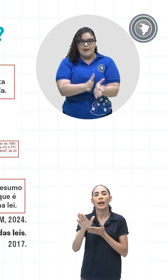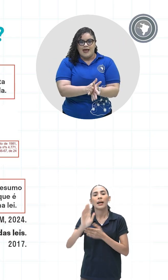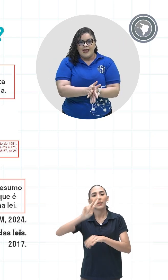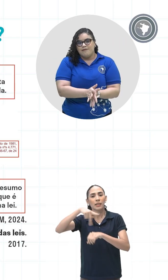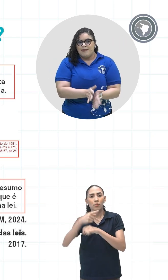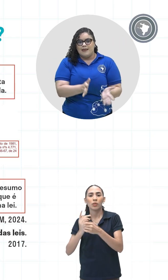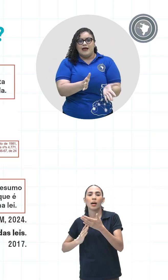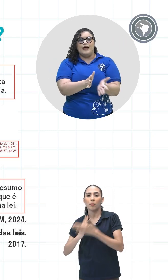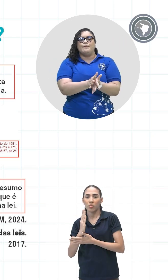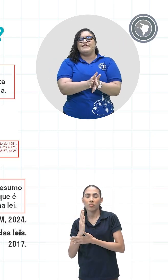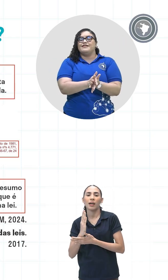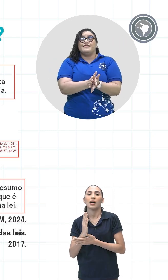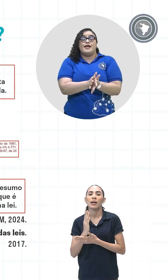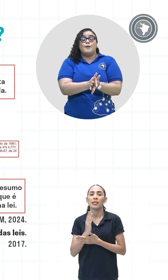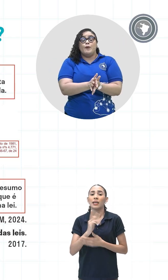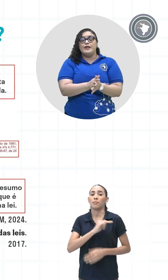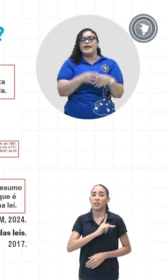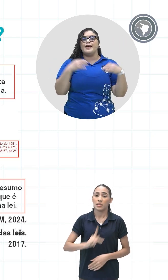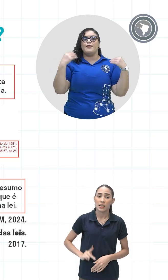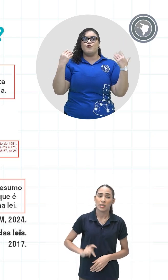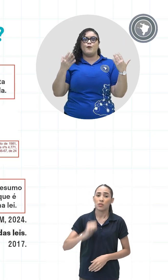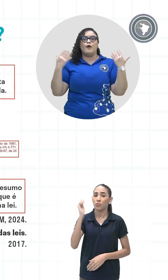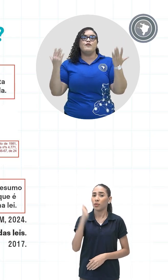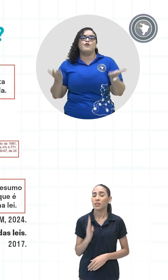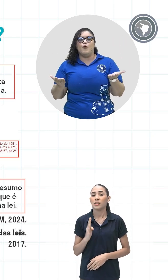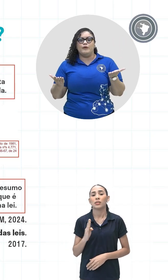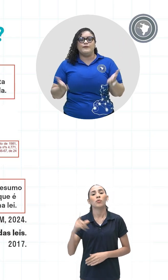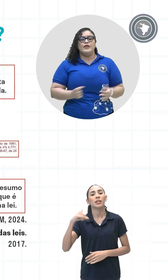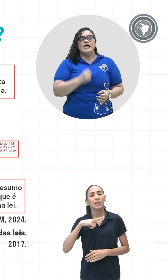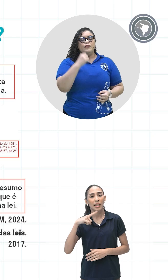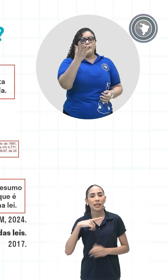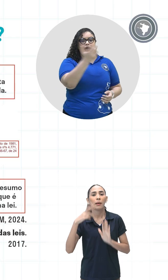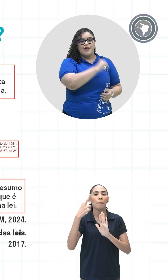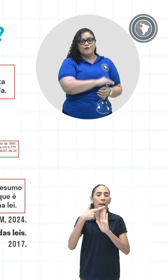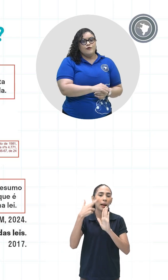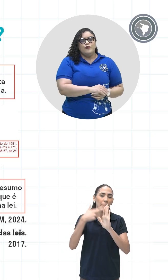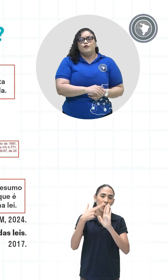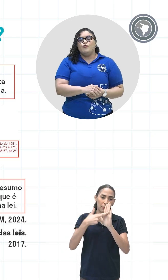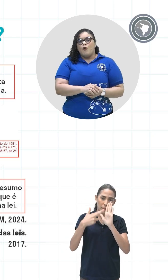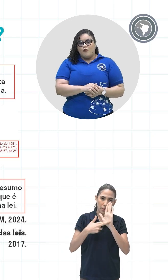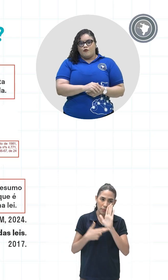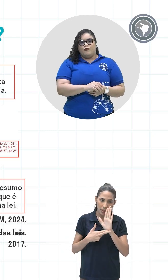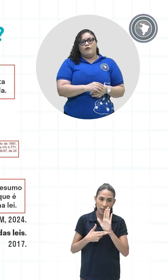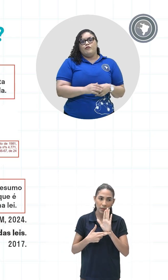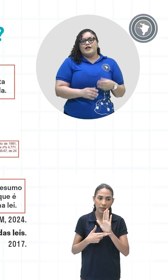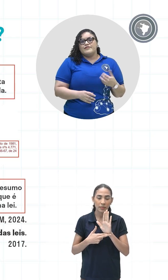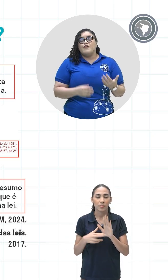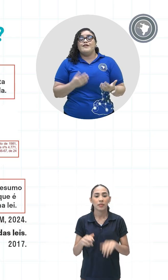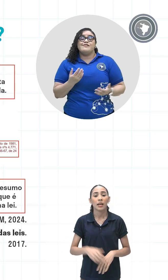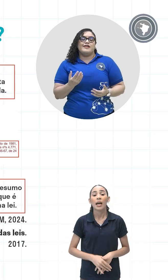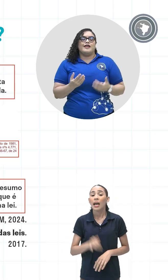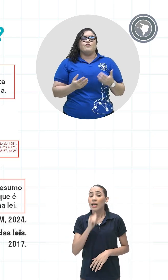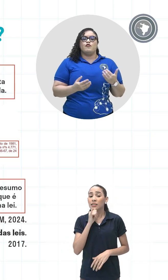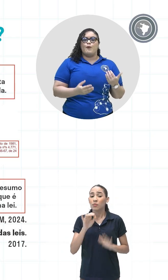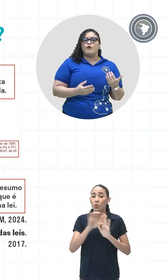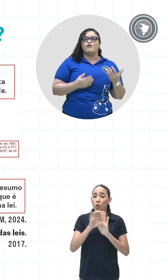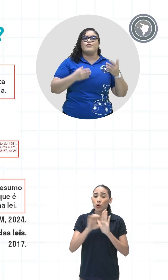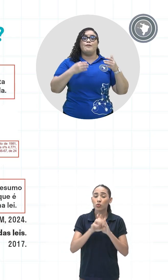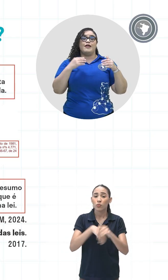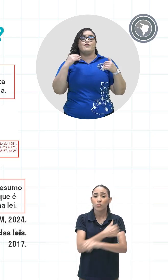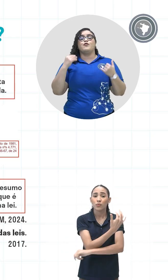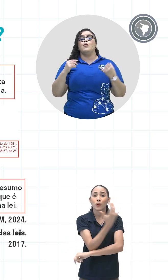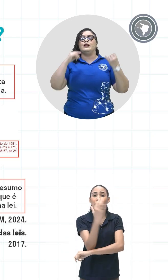promulgada pela Presidência da República e ela dispõe sobre. No caso do Código Florestal, vai dizer que